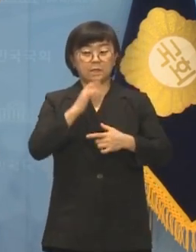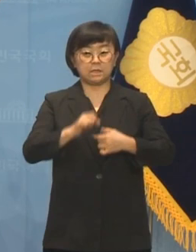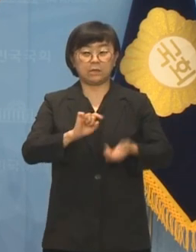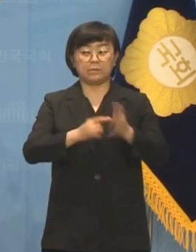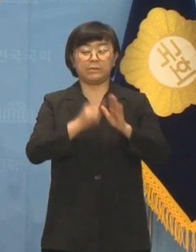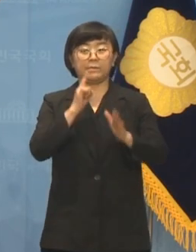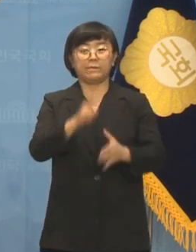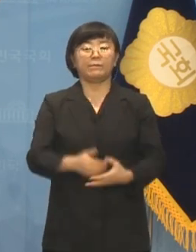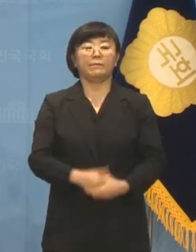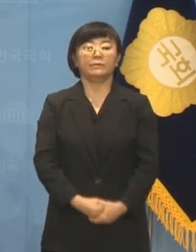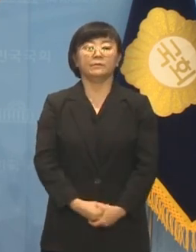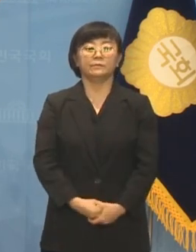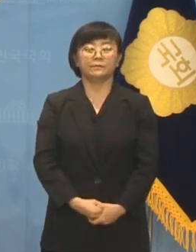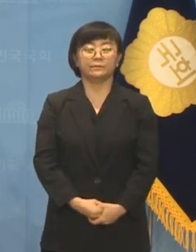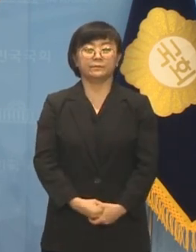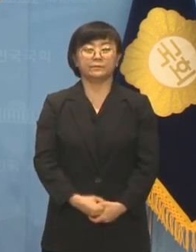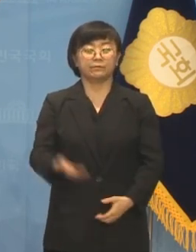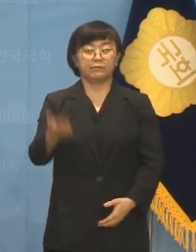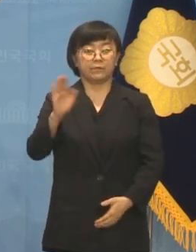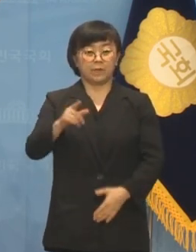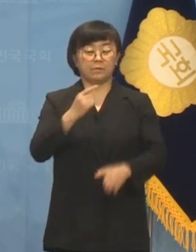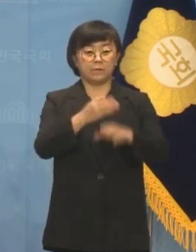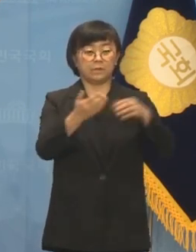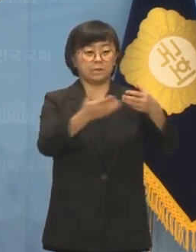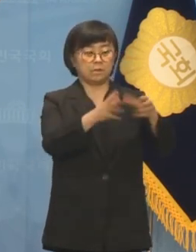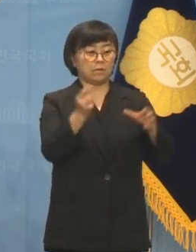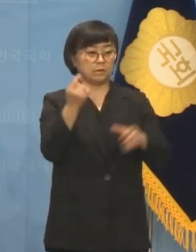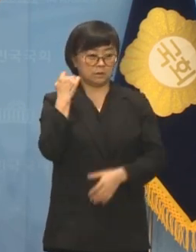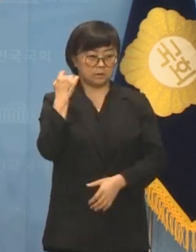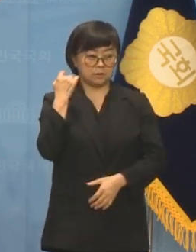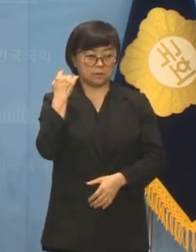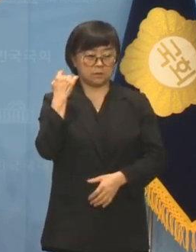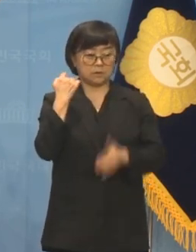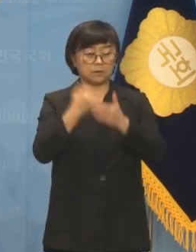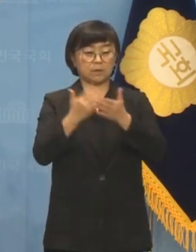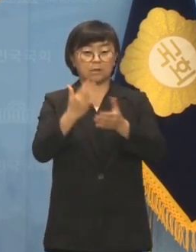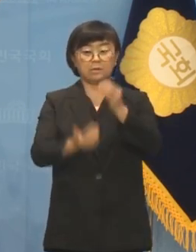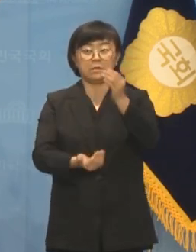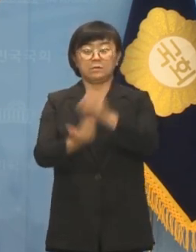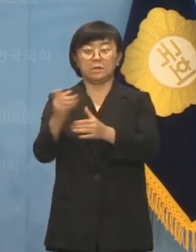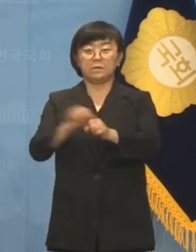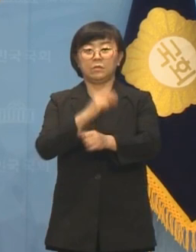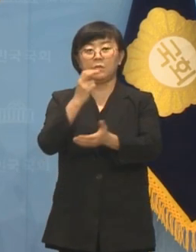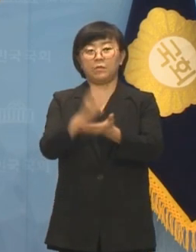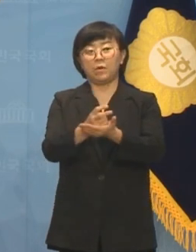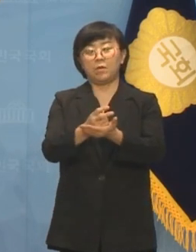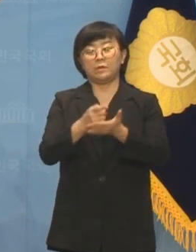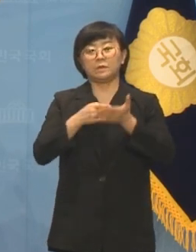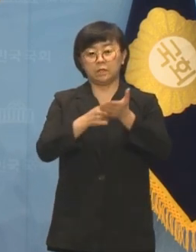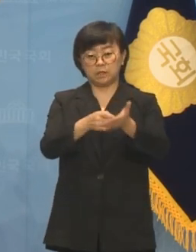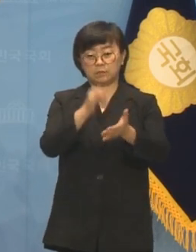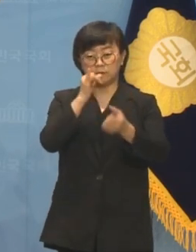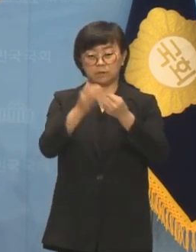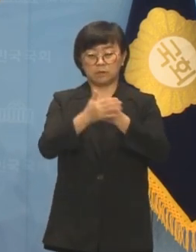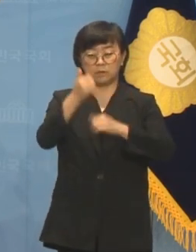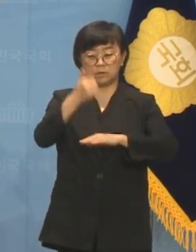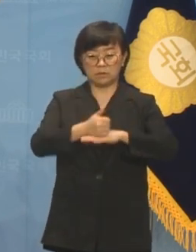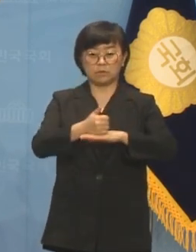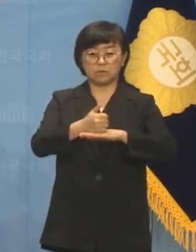진상입니다. 그런데도 민주당이 어제 이태원 참사 특별법을 강행 처리한 것은